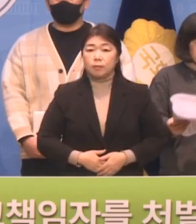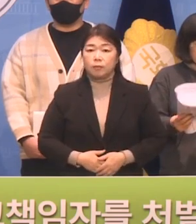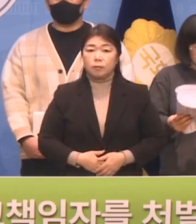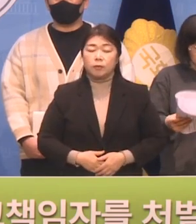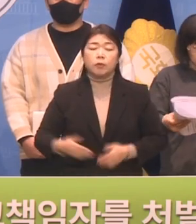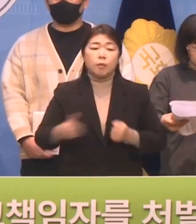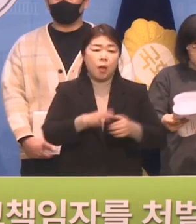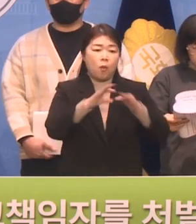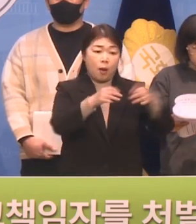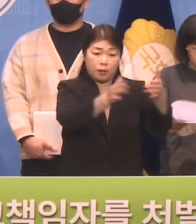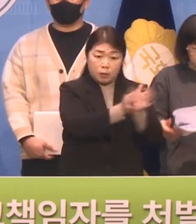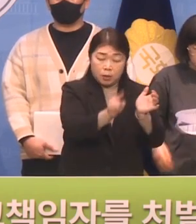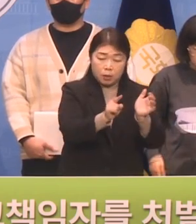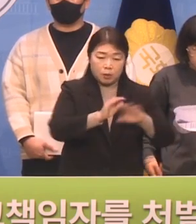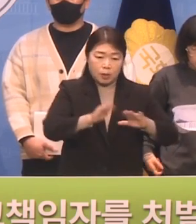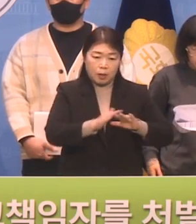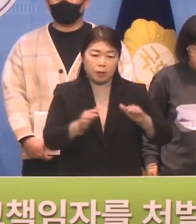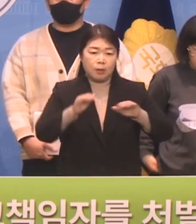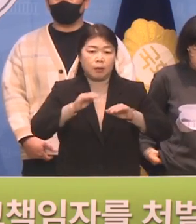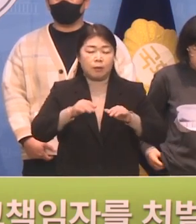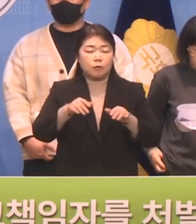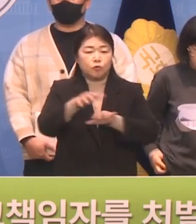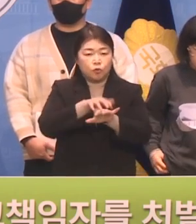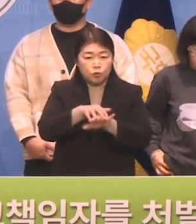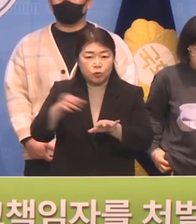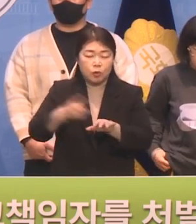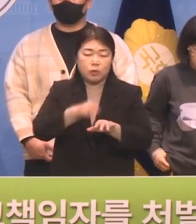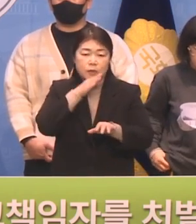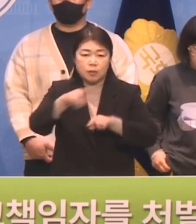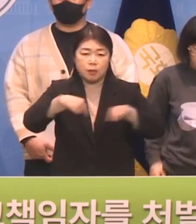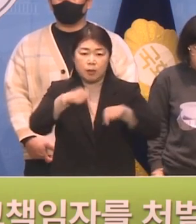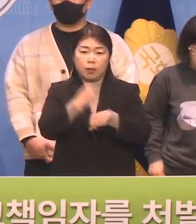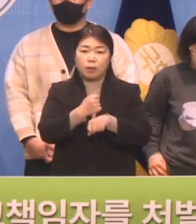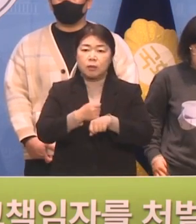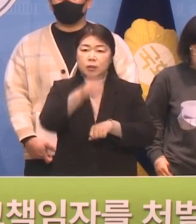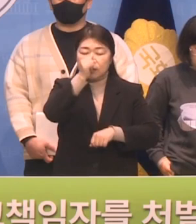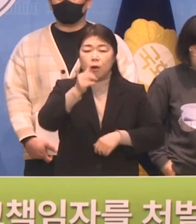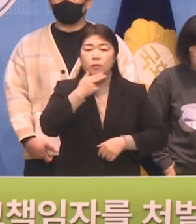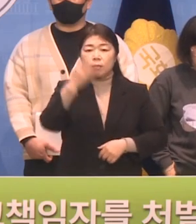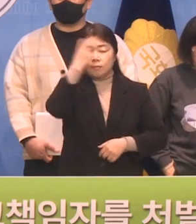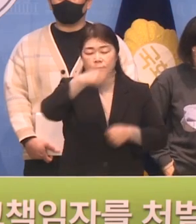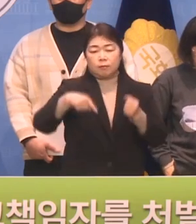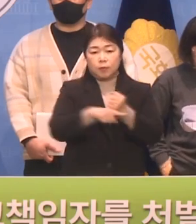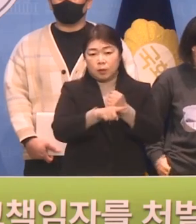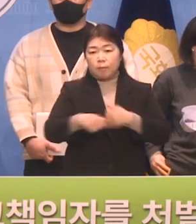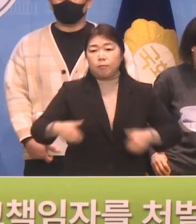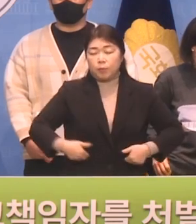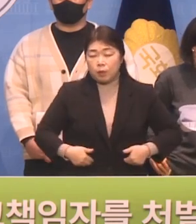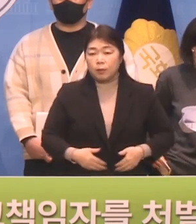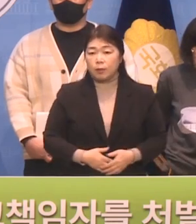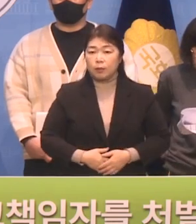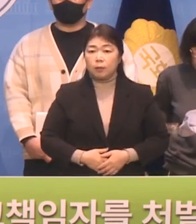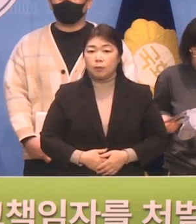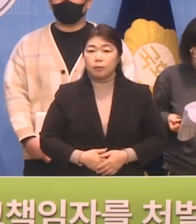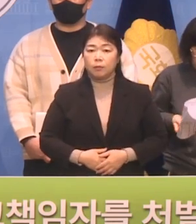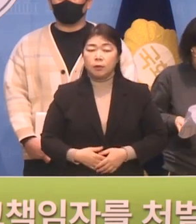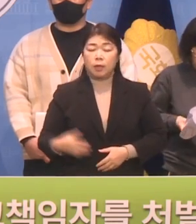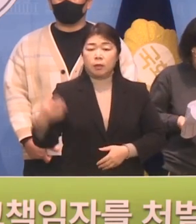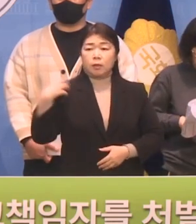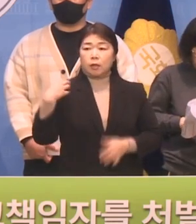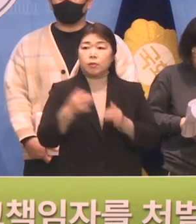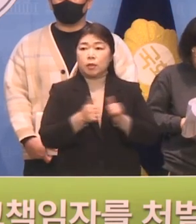기관의 재난대응체계 구축과 실제 이행 여부를 철저히 따져야 한다. 최고 책임자들이